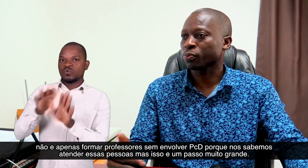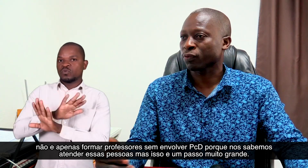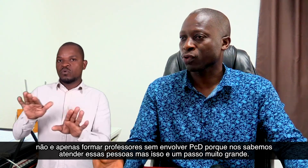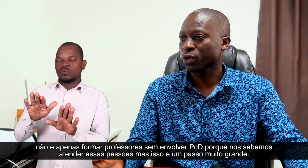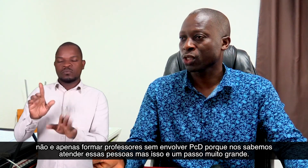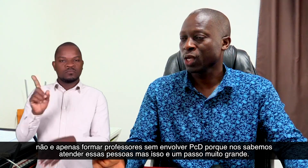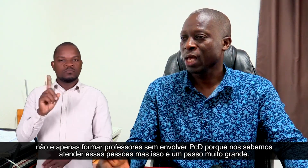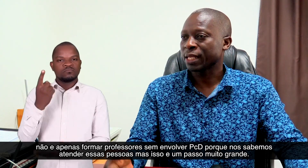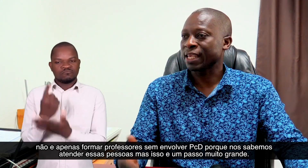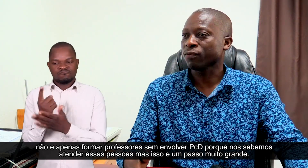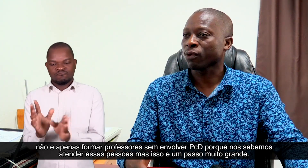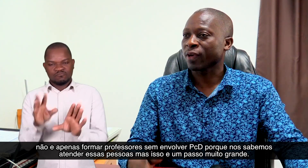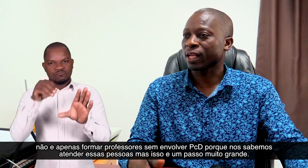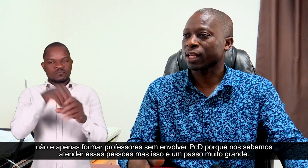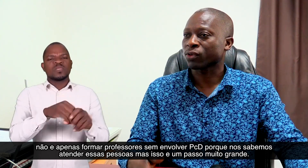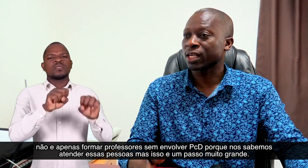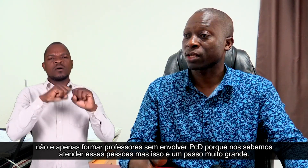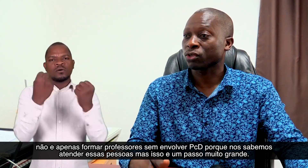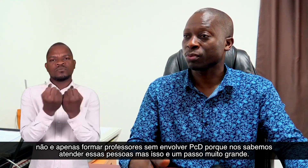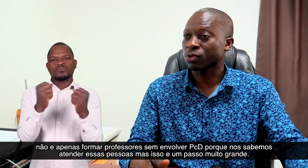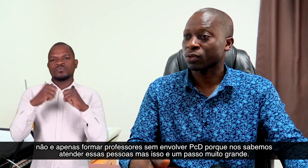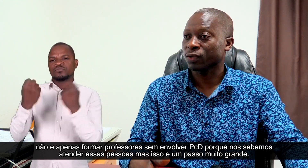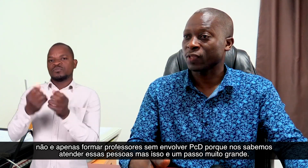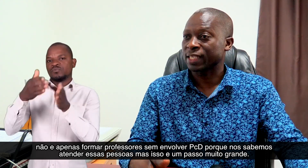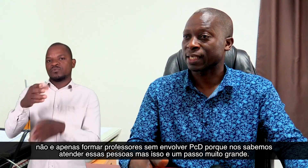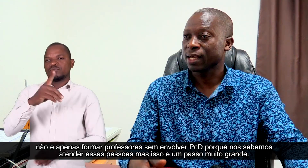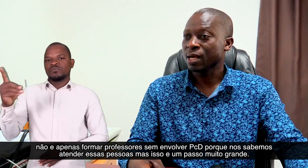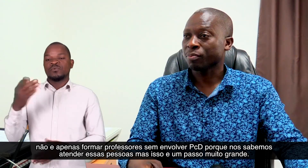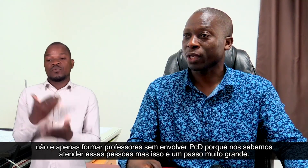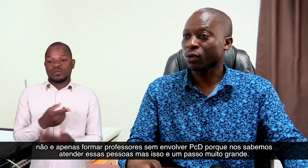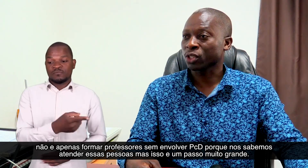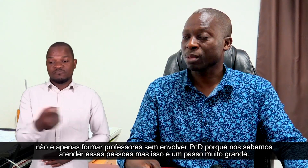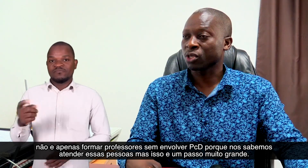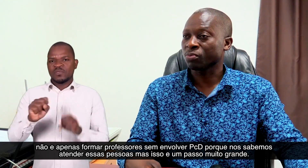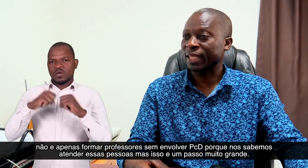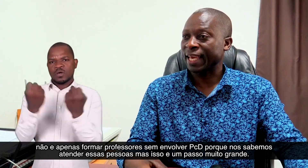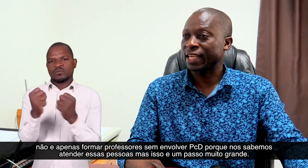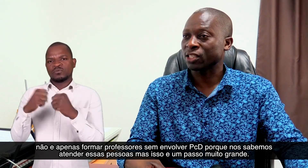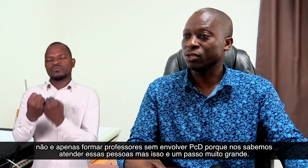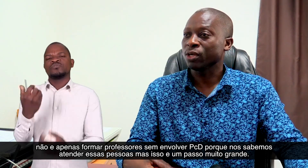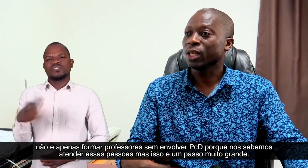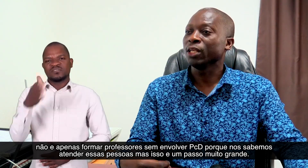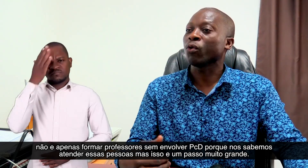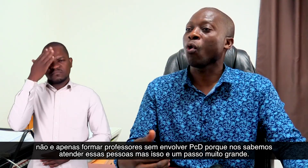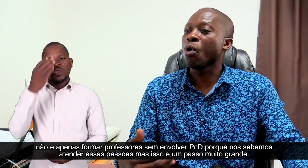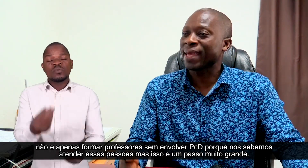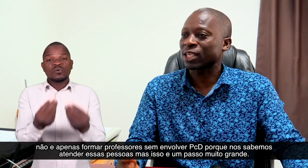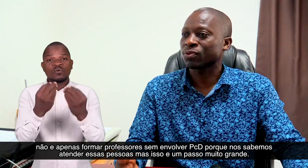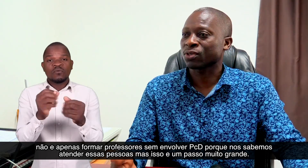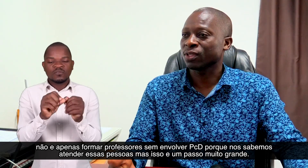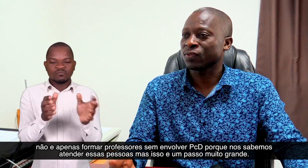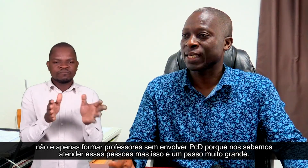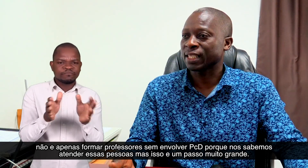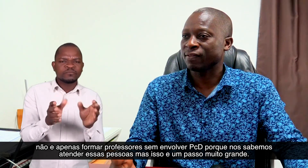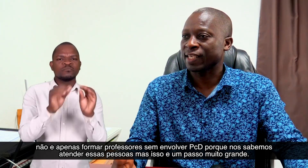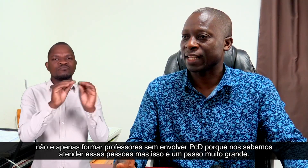formar os professores sem envolver as organizações de pessoas com deficiência, porque nós temos as matérias de como é que as